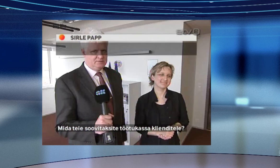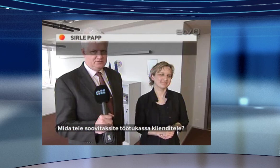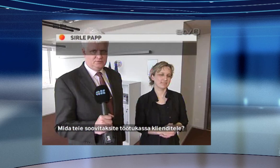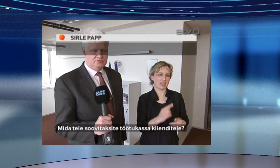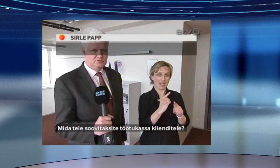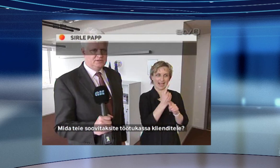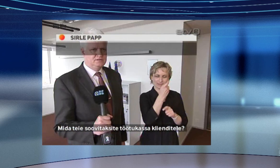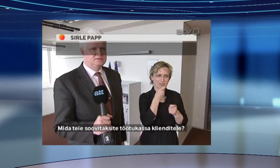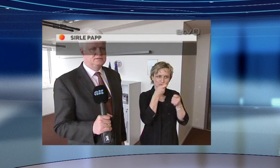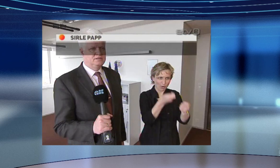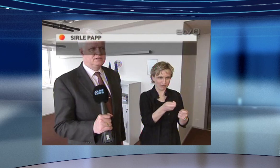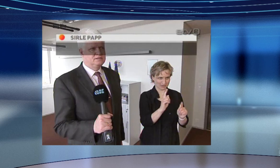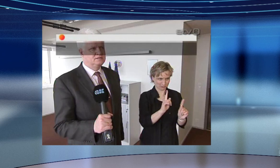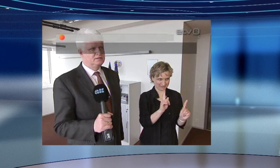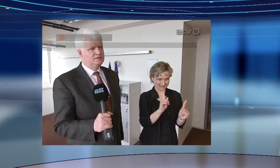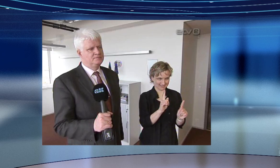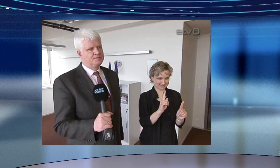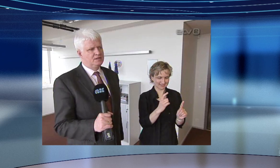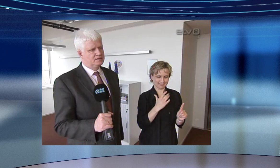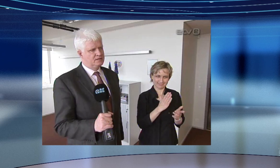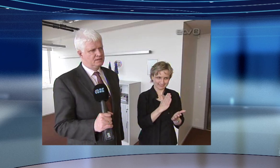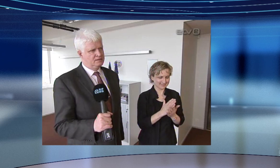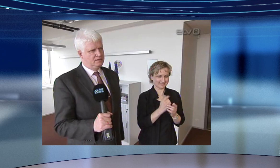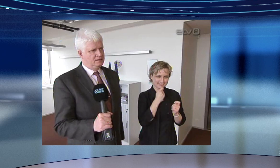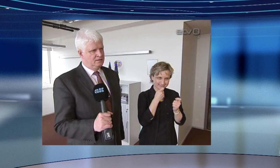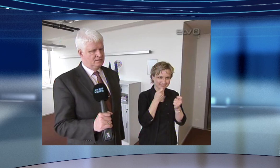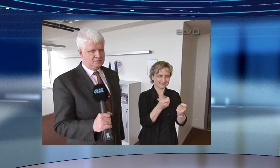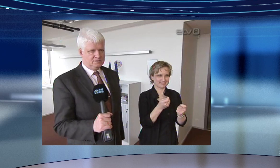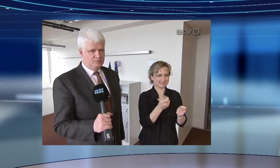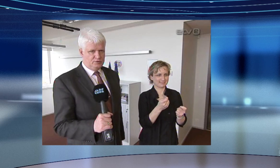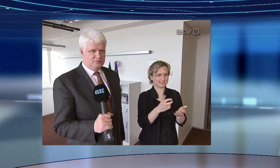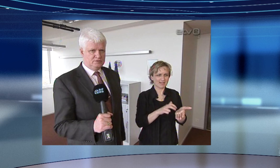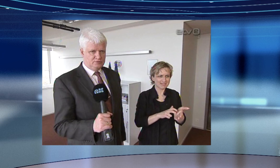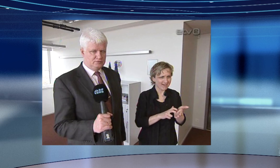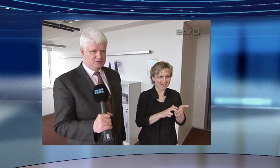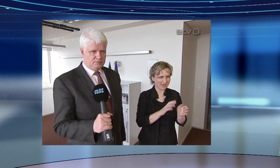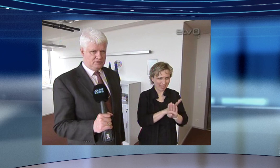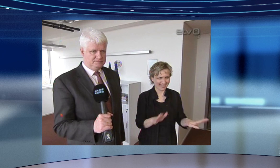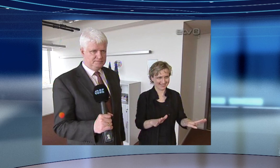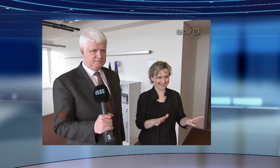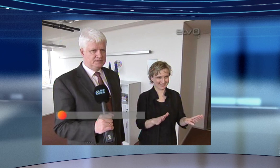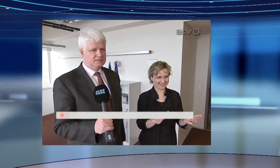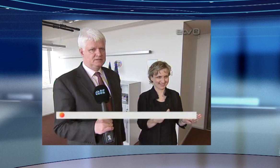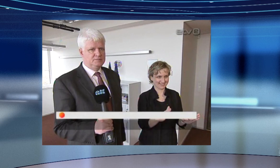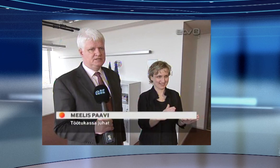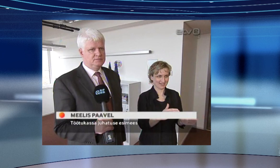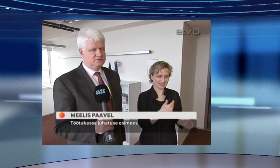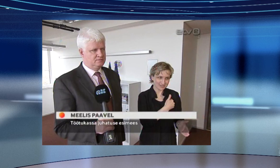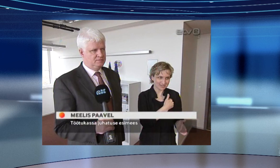Esimene soovitus on kindlasti see, et ärge kartke pöörduda töötukassa poole. Et meie inimesed on valmis